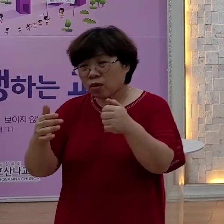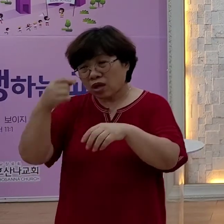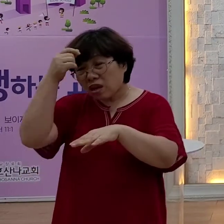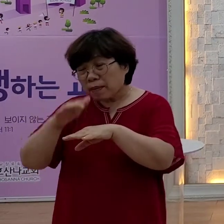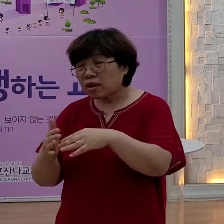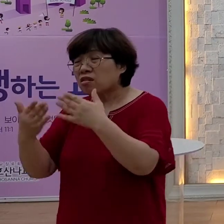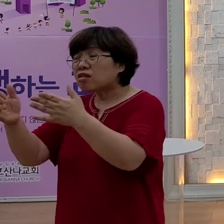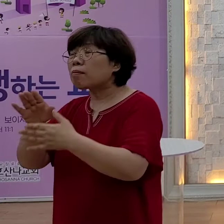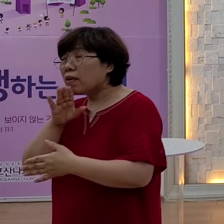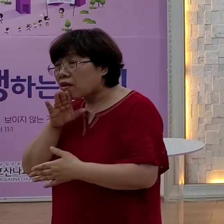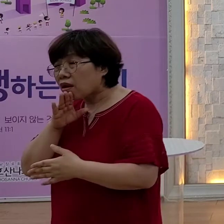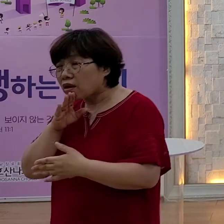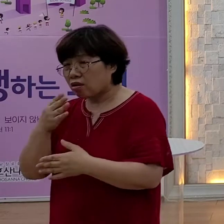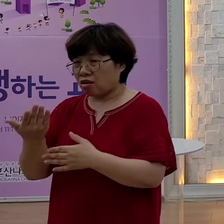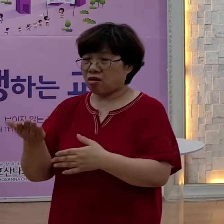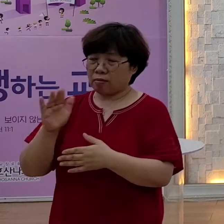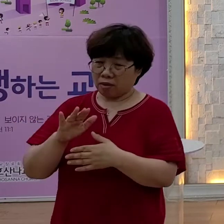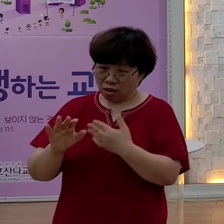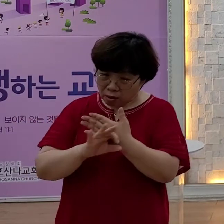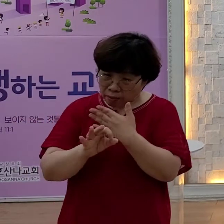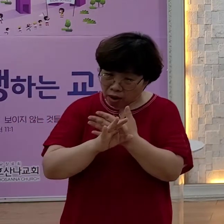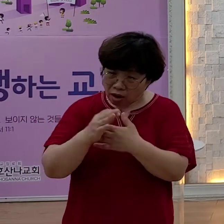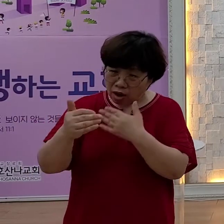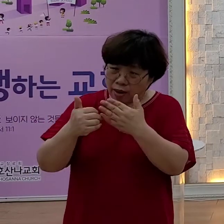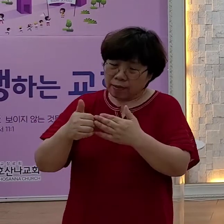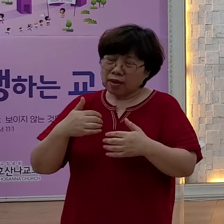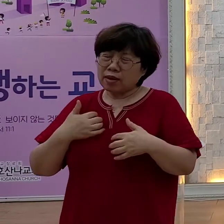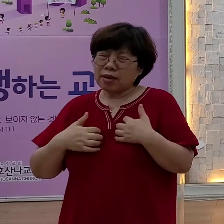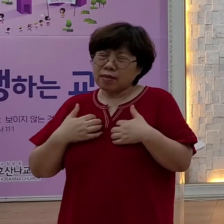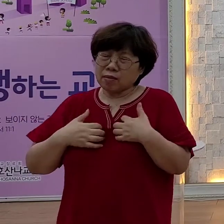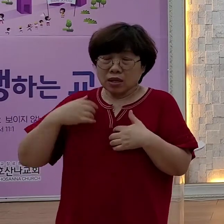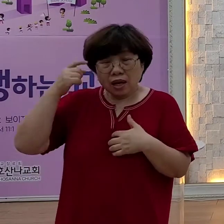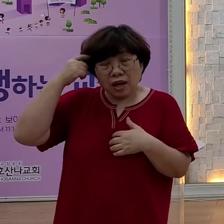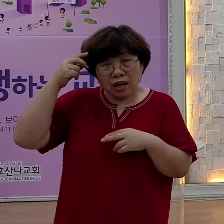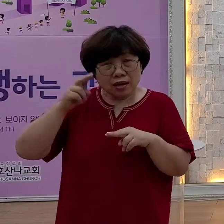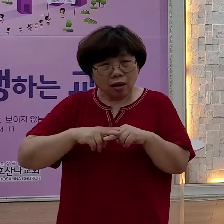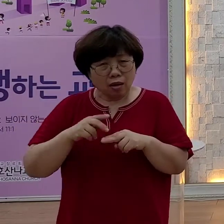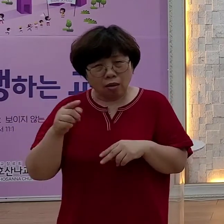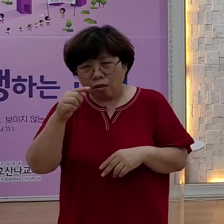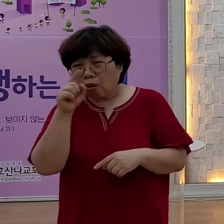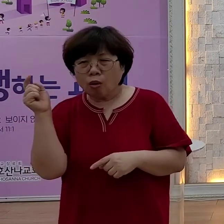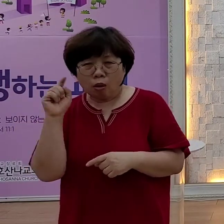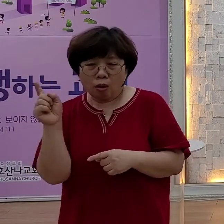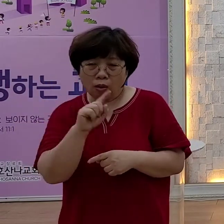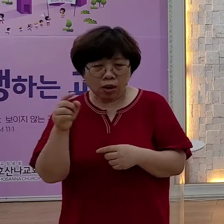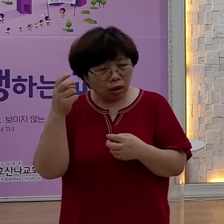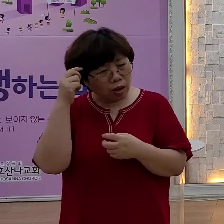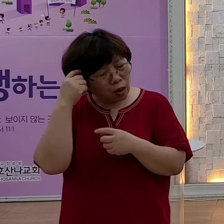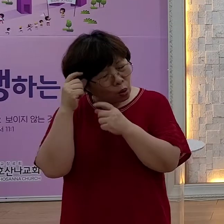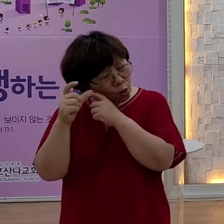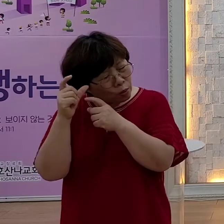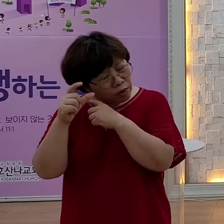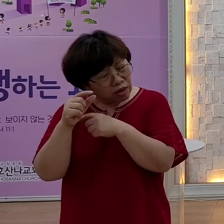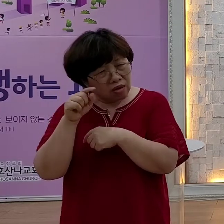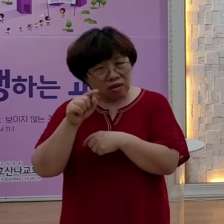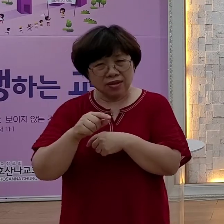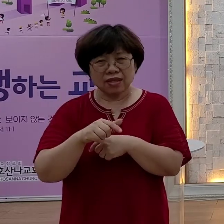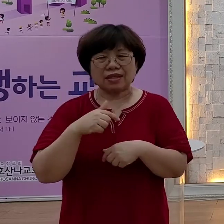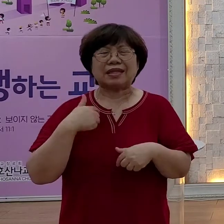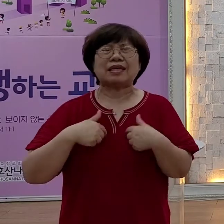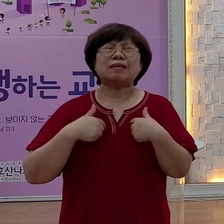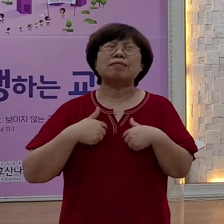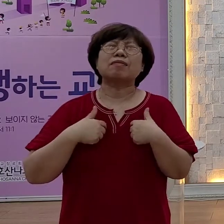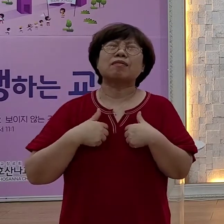그렇다면 하나님이 가장 기뻐하실 자리가 어딘지를 찾아 앉는 자가 그게 복된 자예요. 근데 대부분의 성도는 그렇게 안 해요. 어떻게